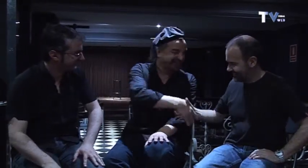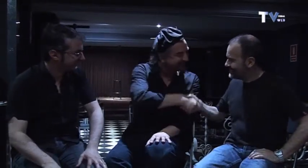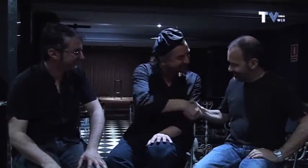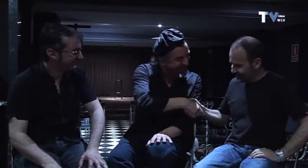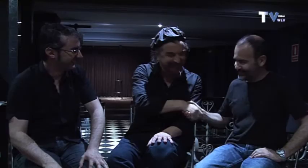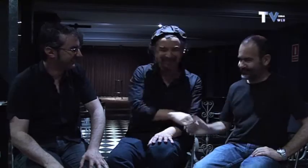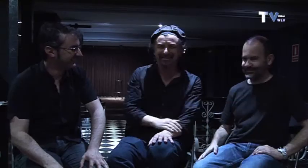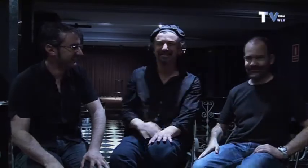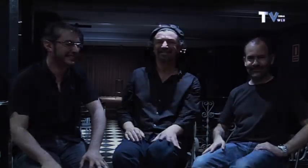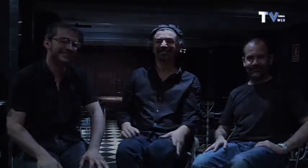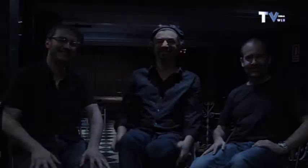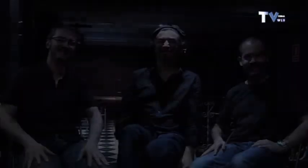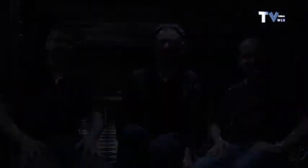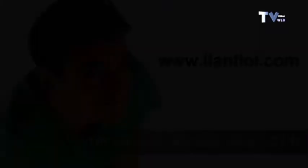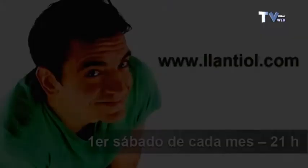gracias gracias gracias gracias